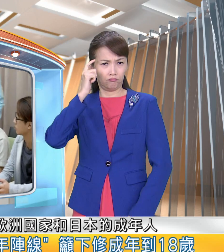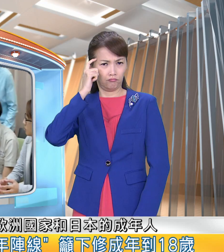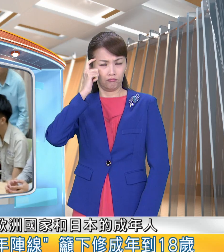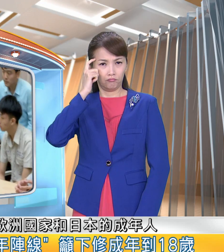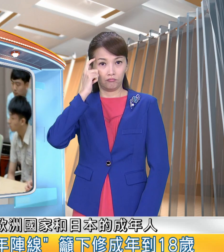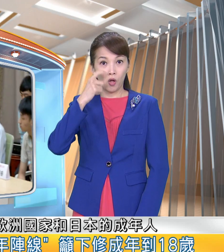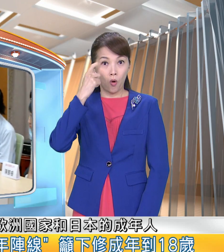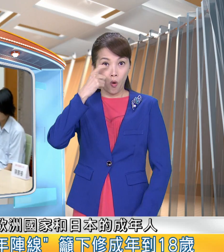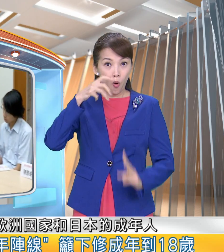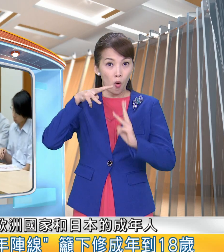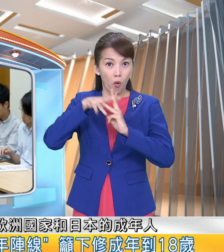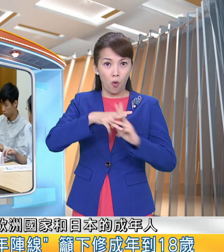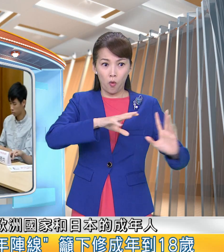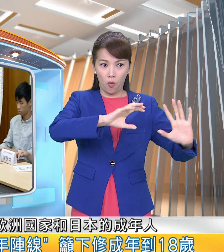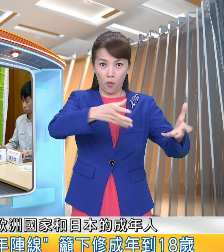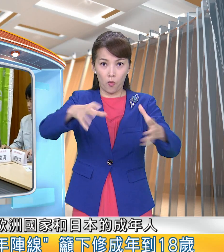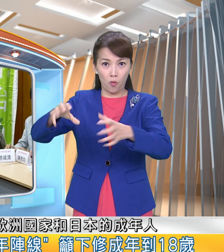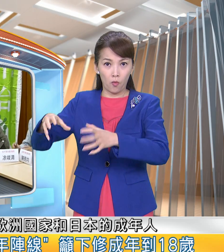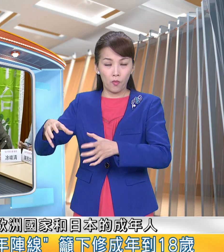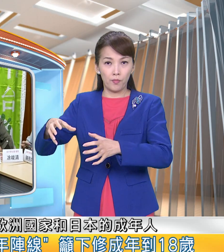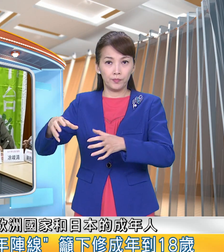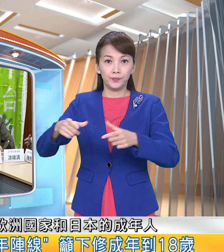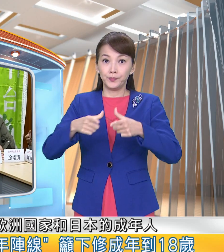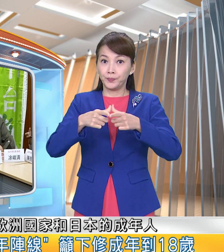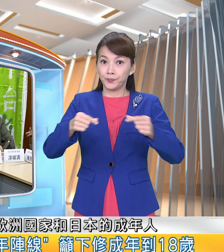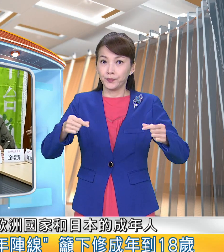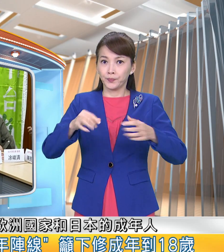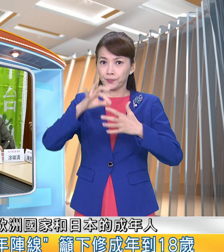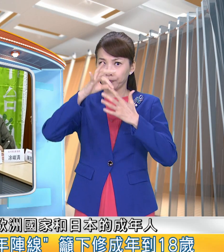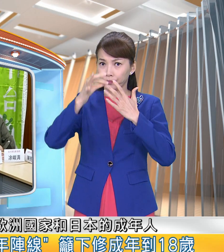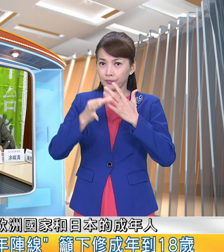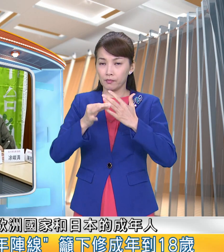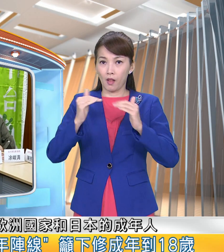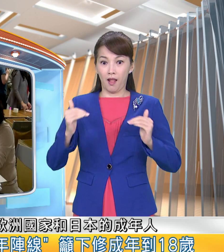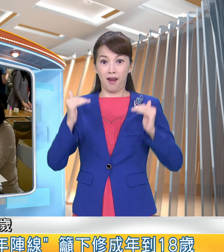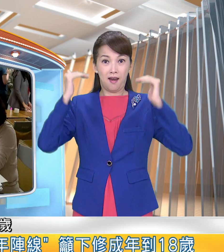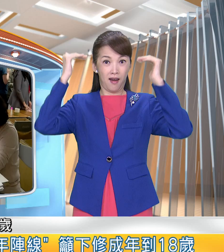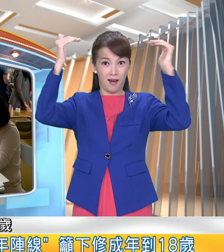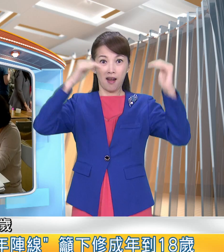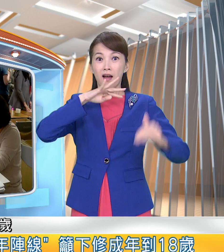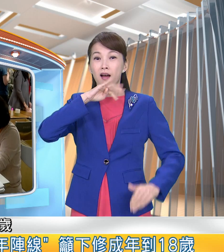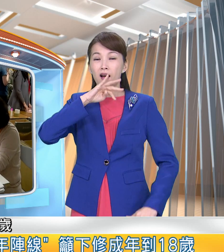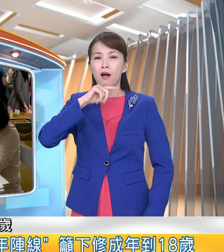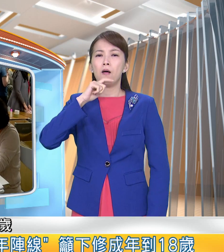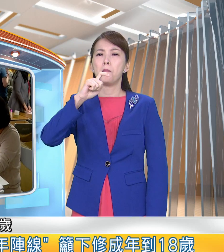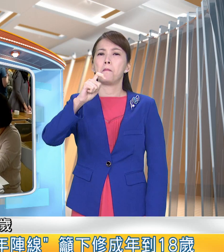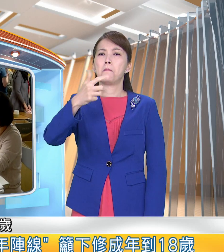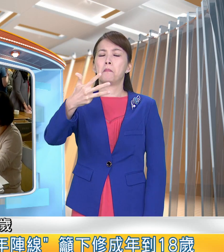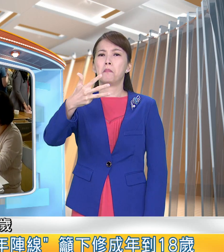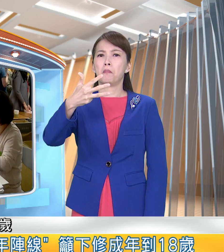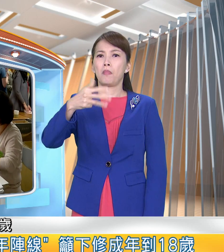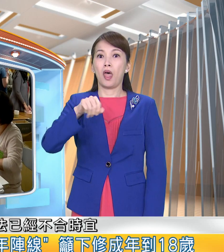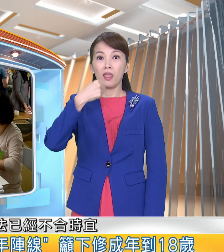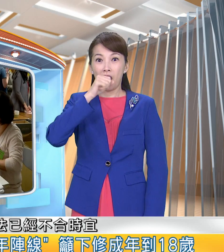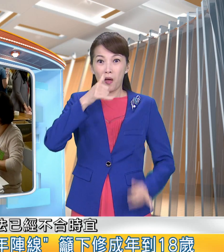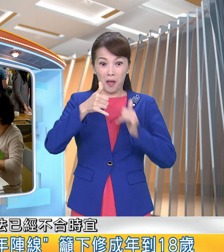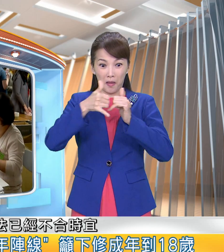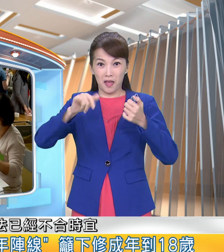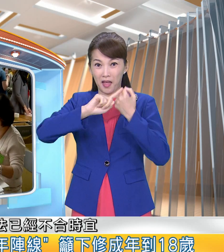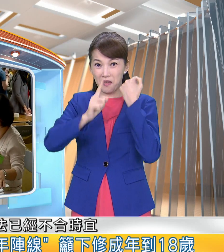为，欧洲国家和日本的成年人都已经定为18岁，显见台湾的民